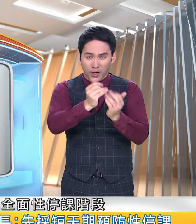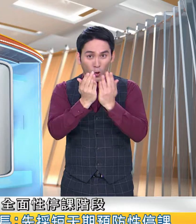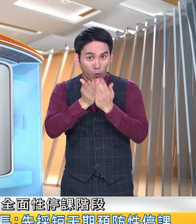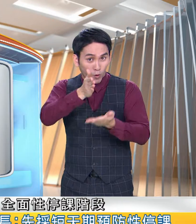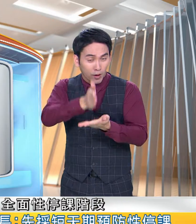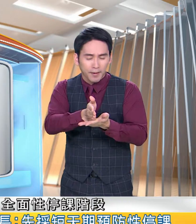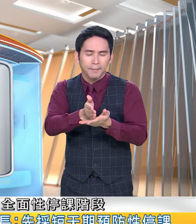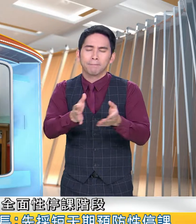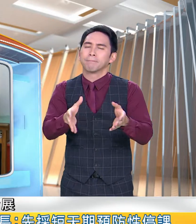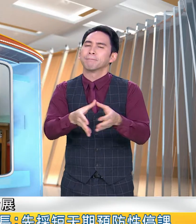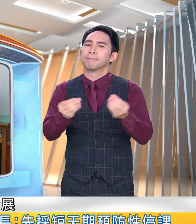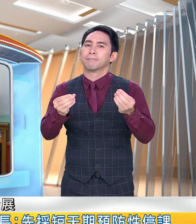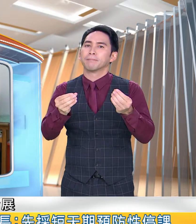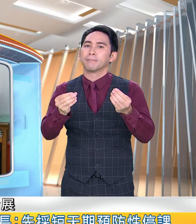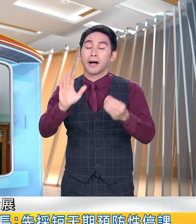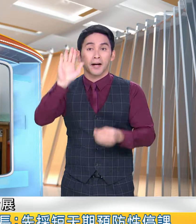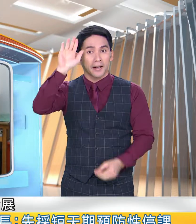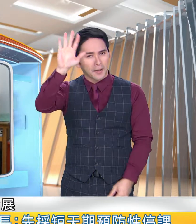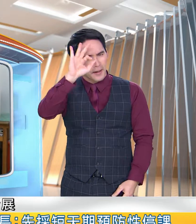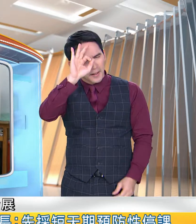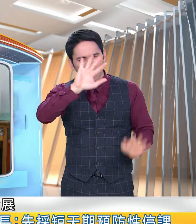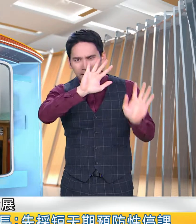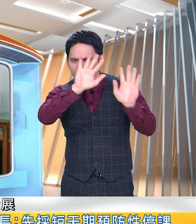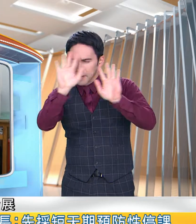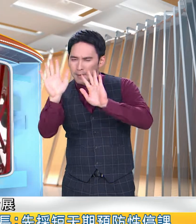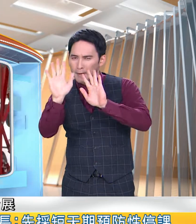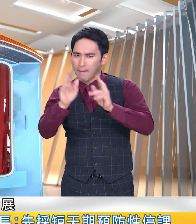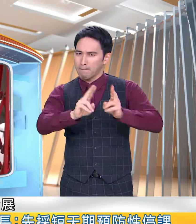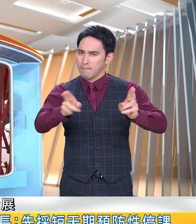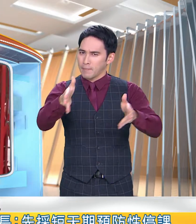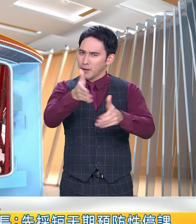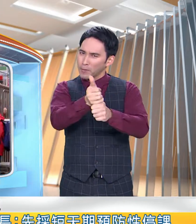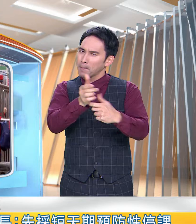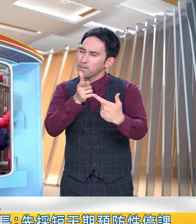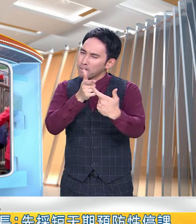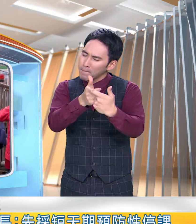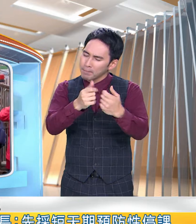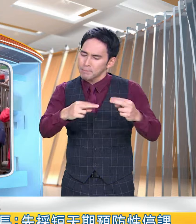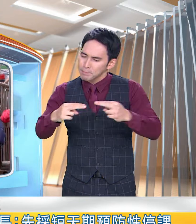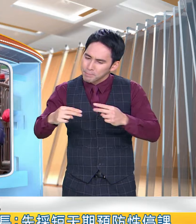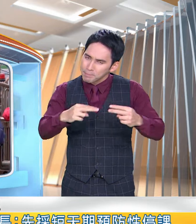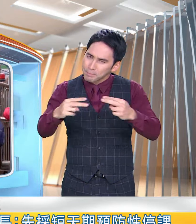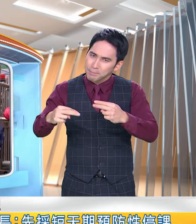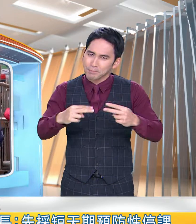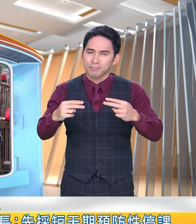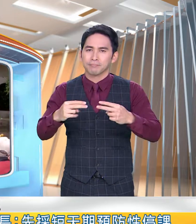阶段，后续也会看疫情的发展，配合指挥中心来处理。